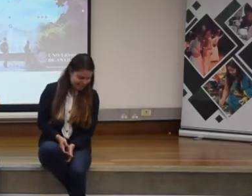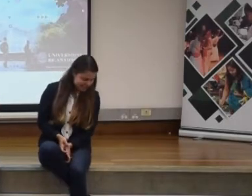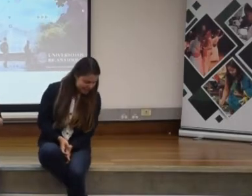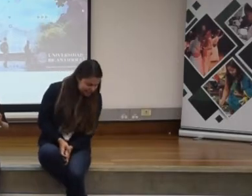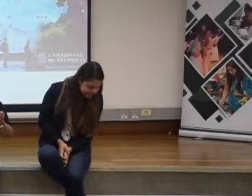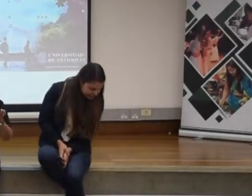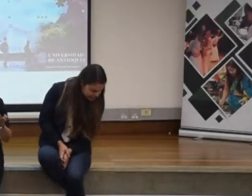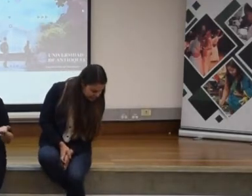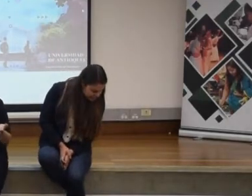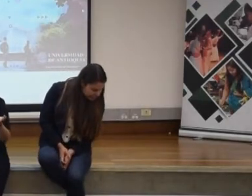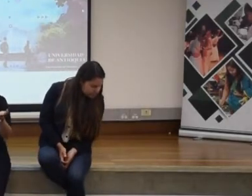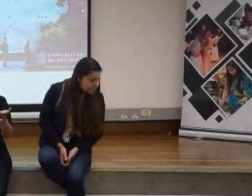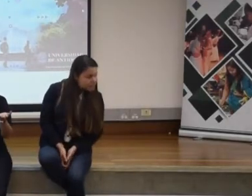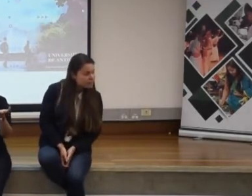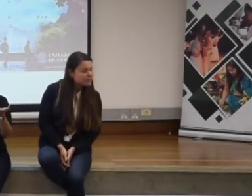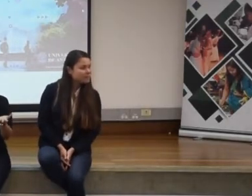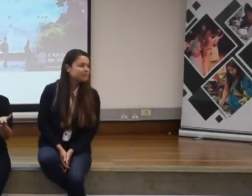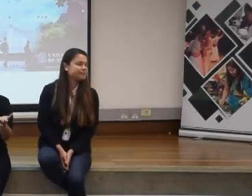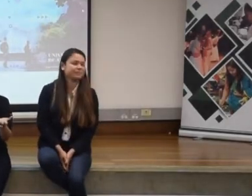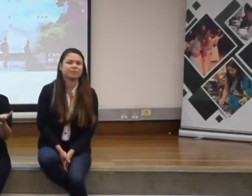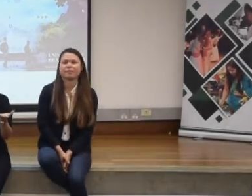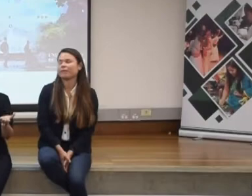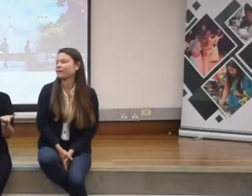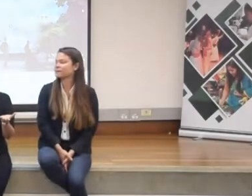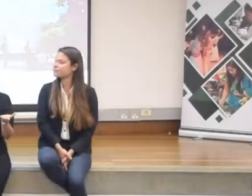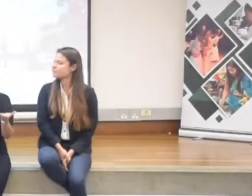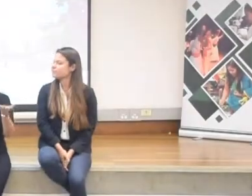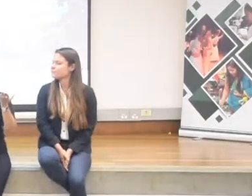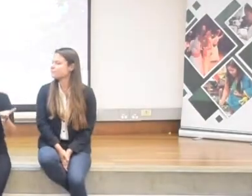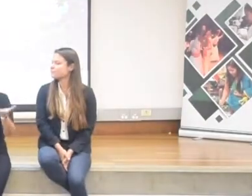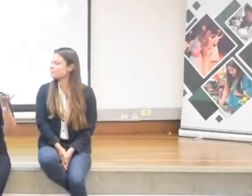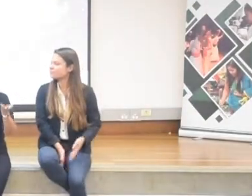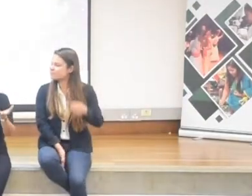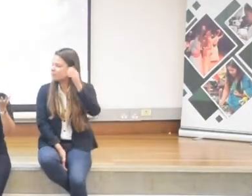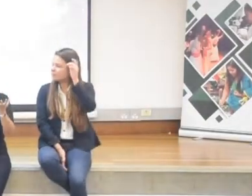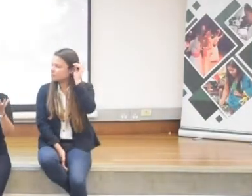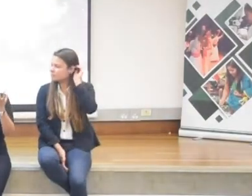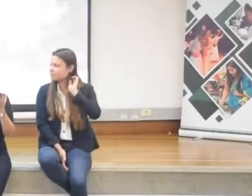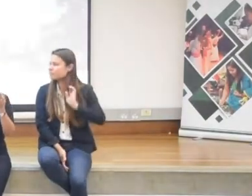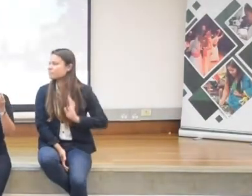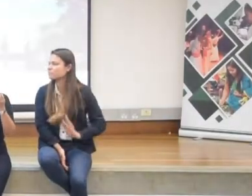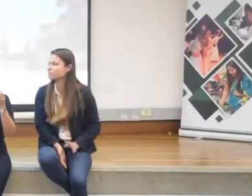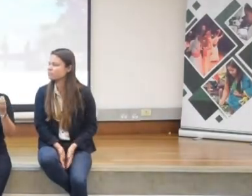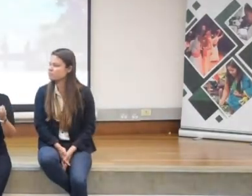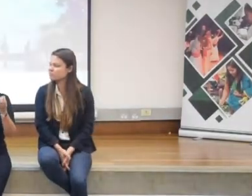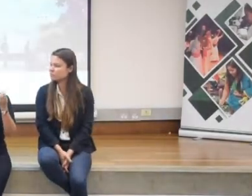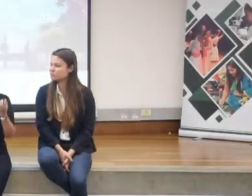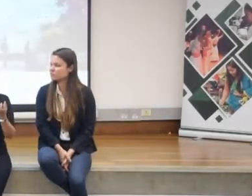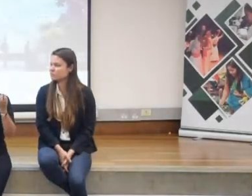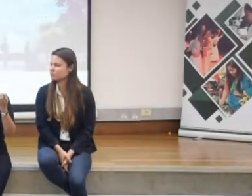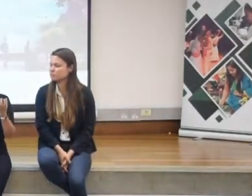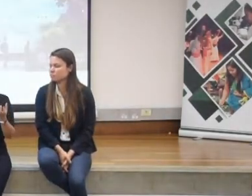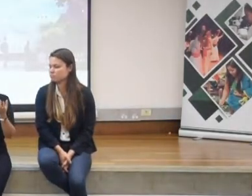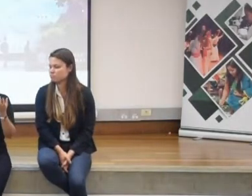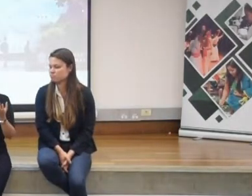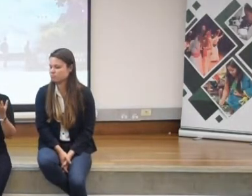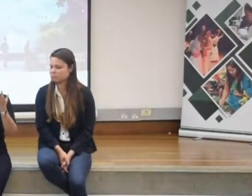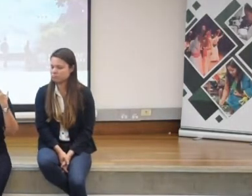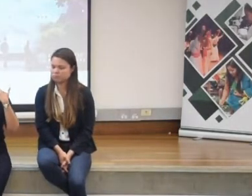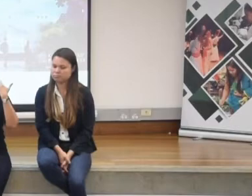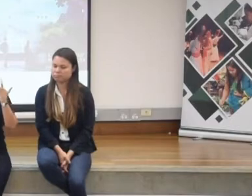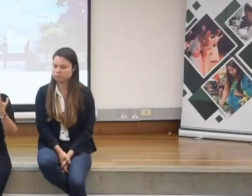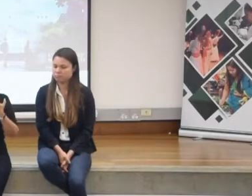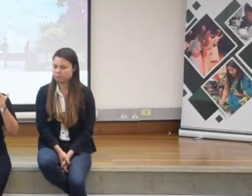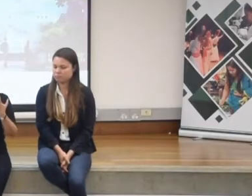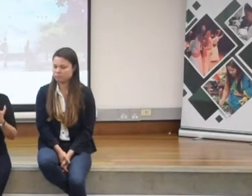No, pero lo pongo a discusión porque de pronto alguno de los compañeros viene ya trabajando fuerte esto